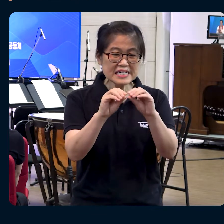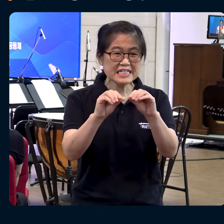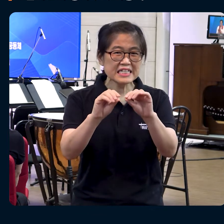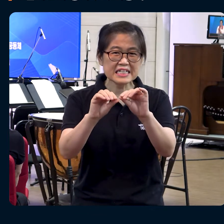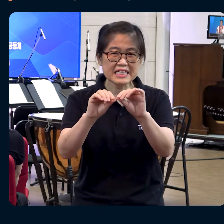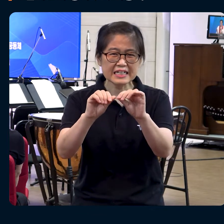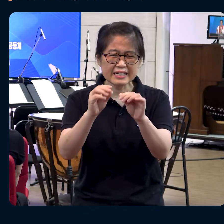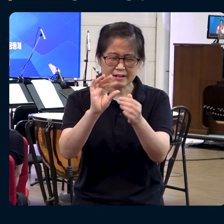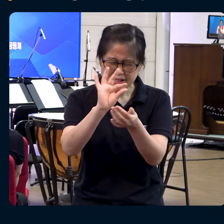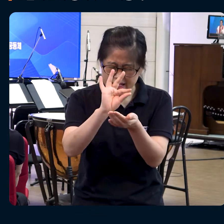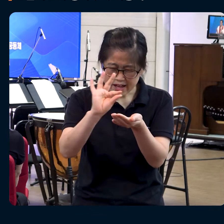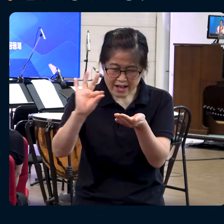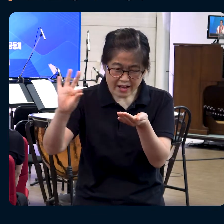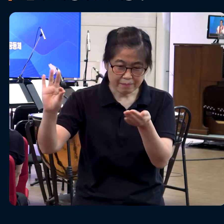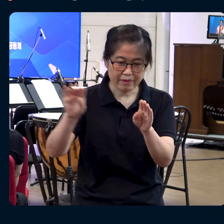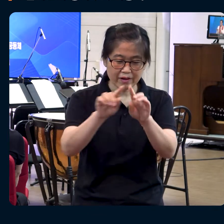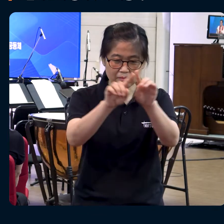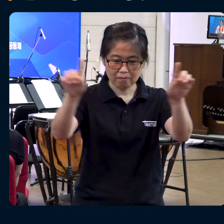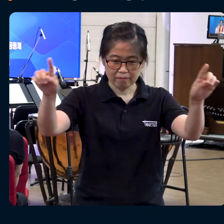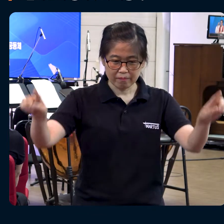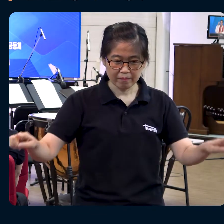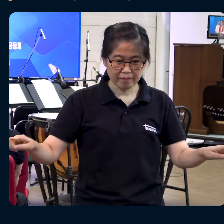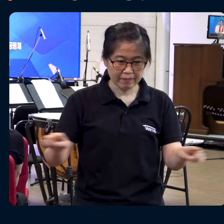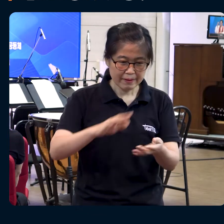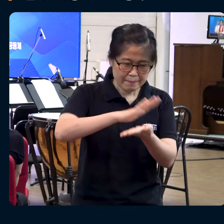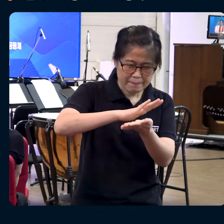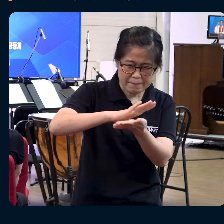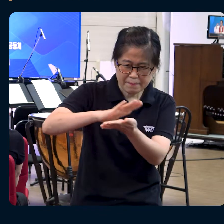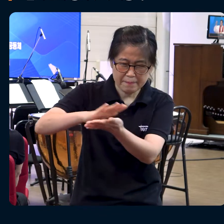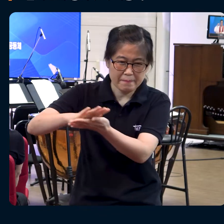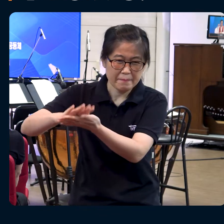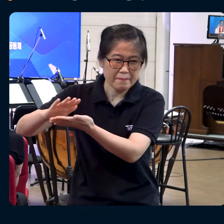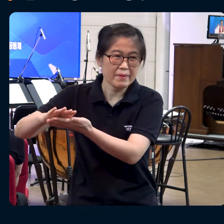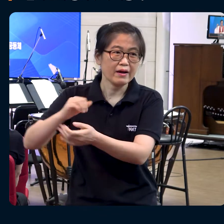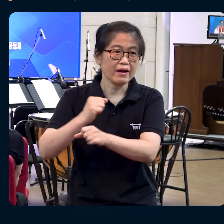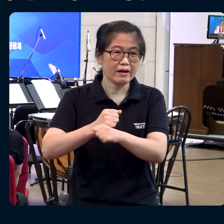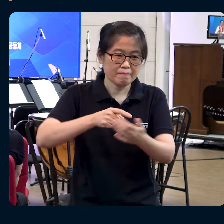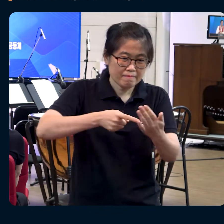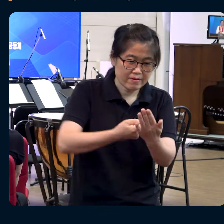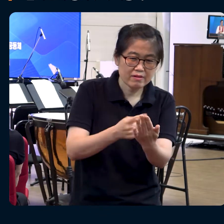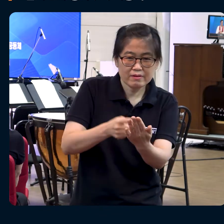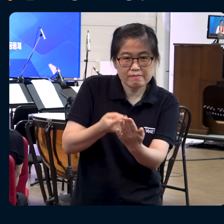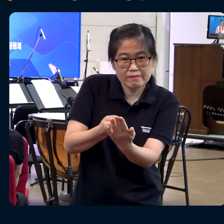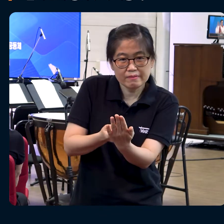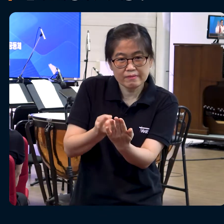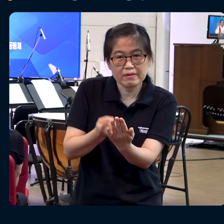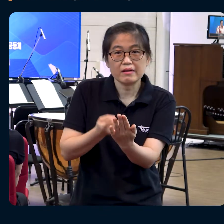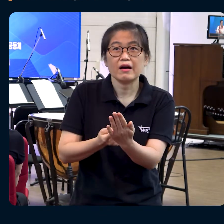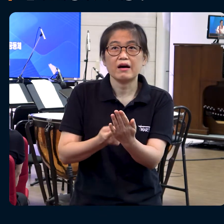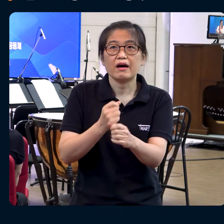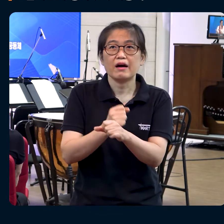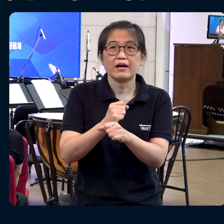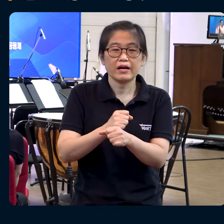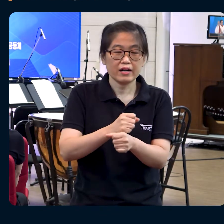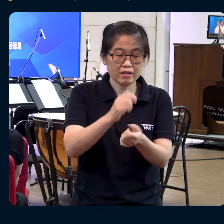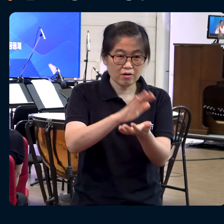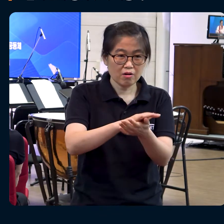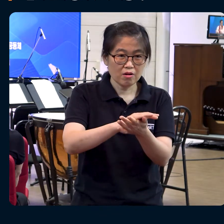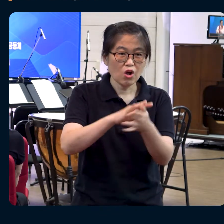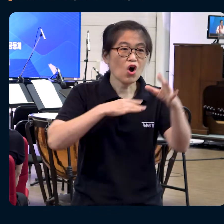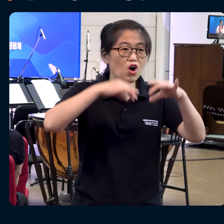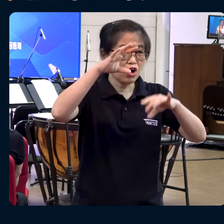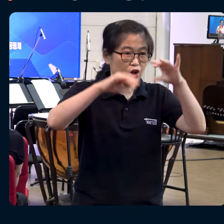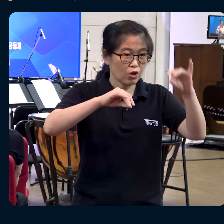점토를 얇게 만들어 가지고 진흙을 굳기 전에 거기다가 쐐기 문자로 글을 기록하는 거예요. 그래서 말리게